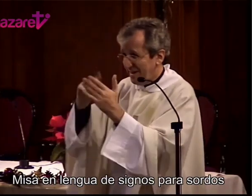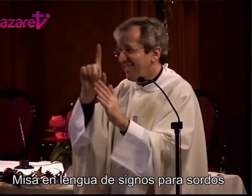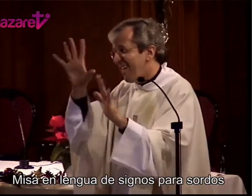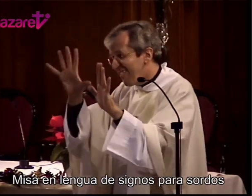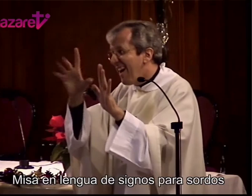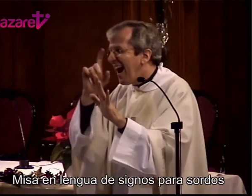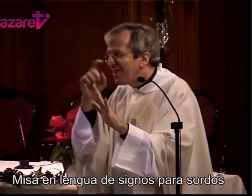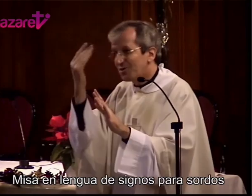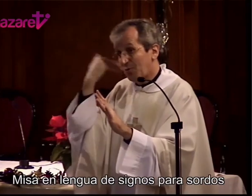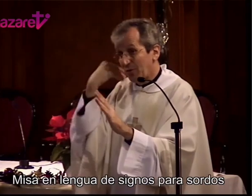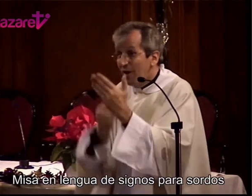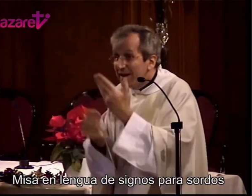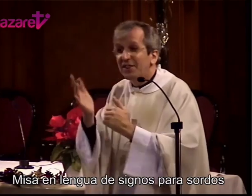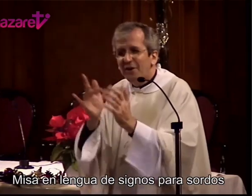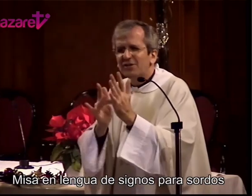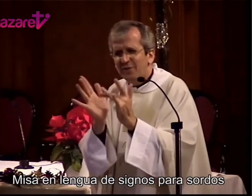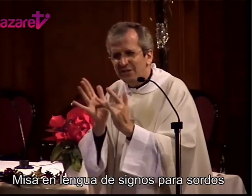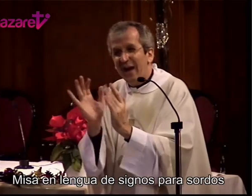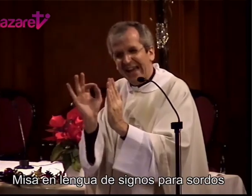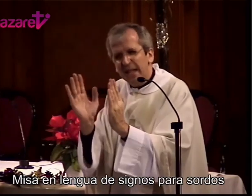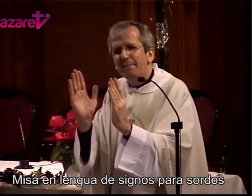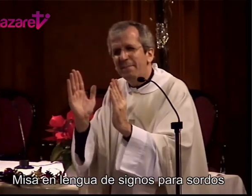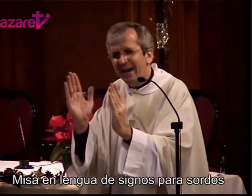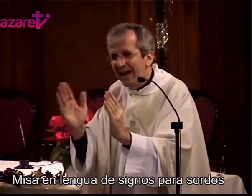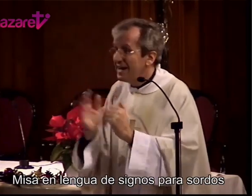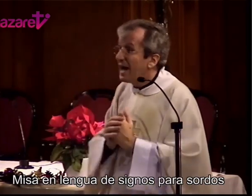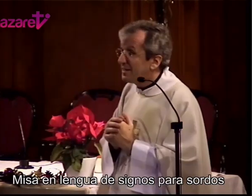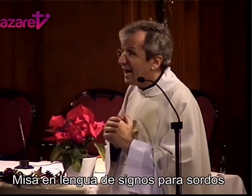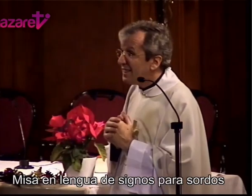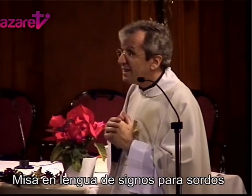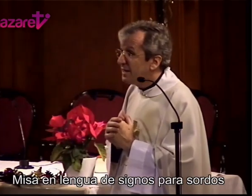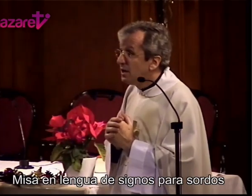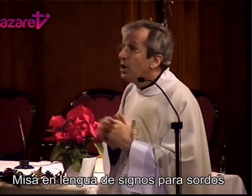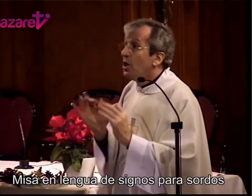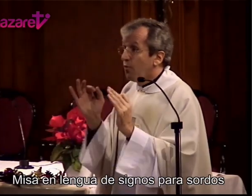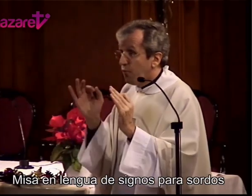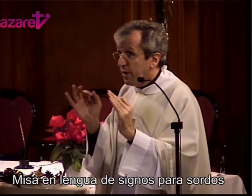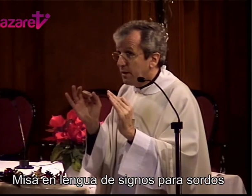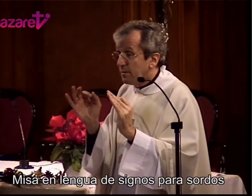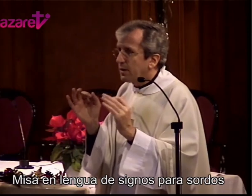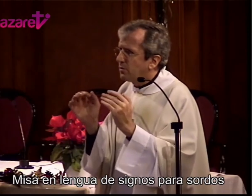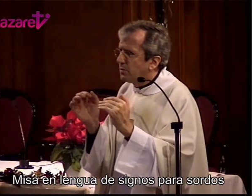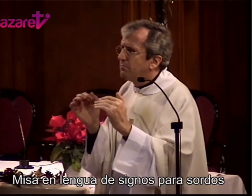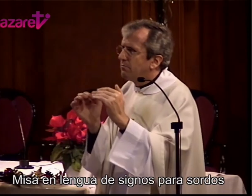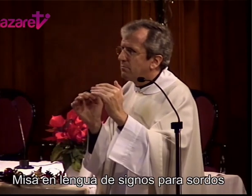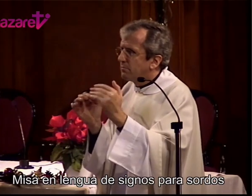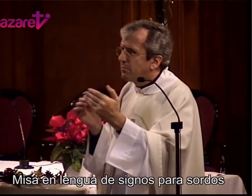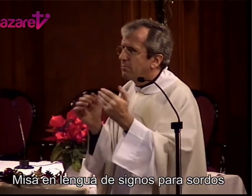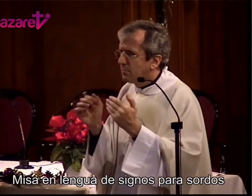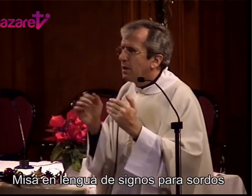2010 años, cuando nació Jesucristo. Aquella primera Navidad fue, perdón, no sería